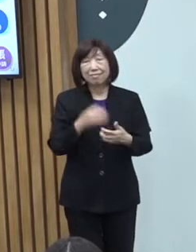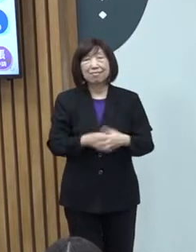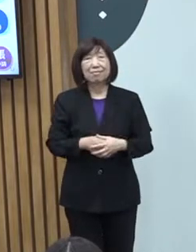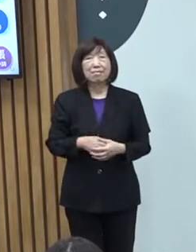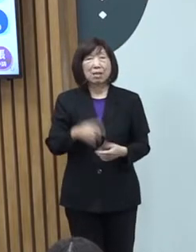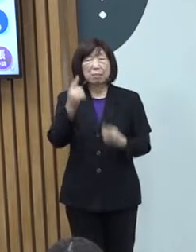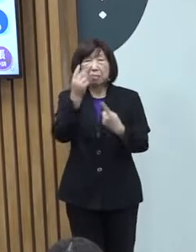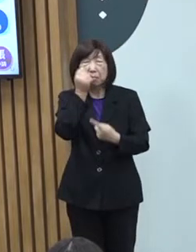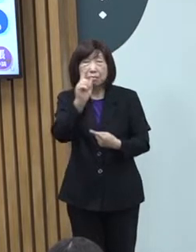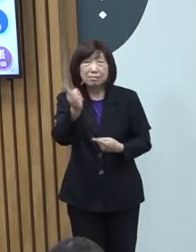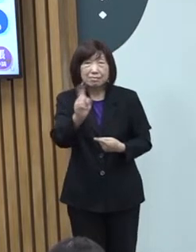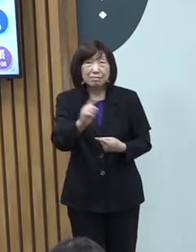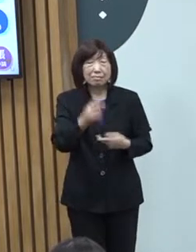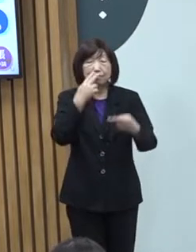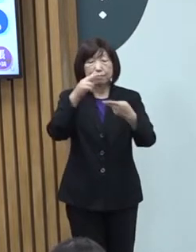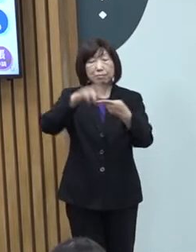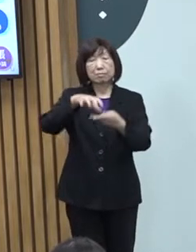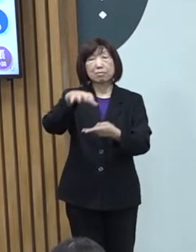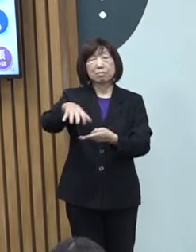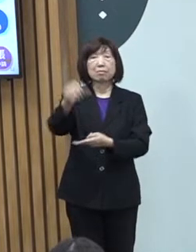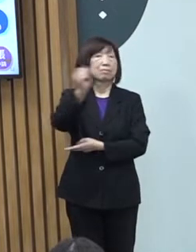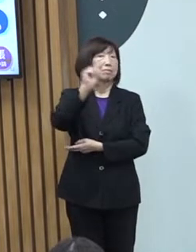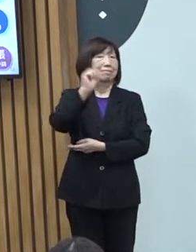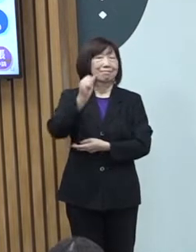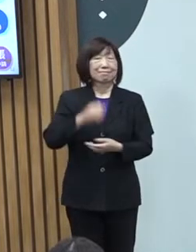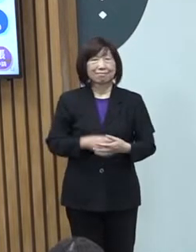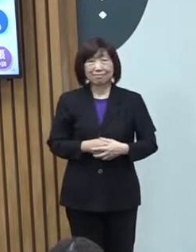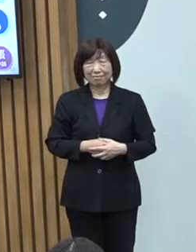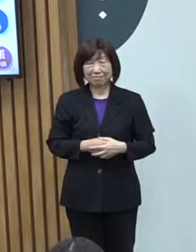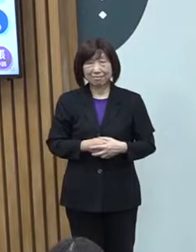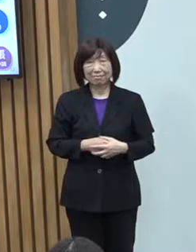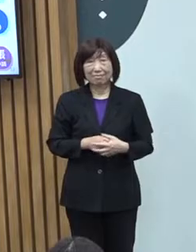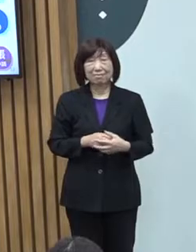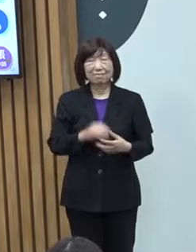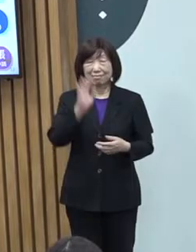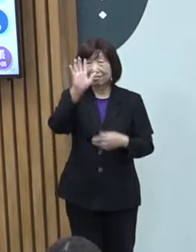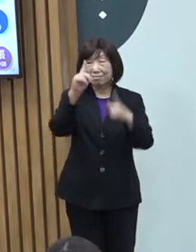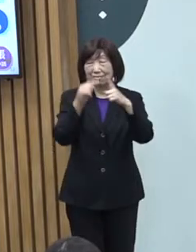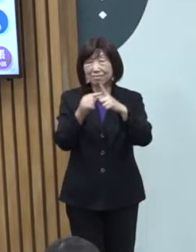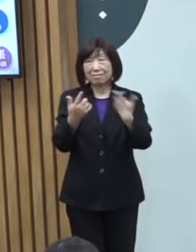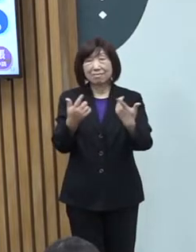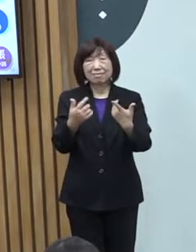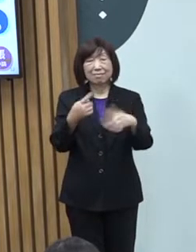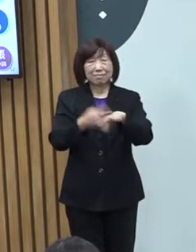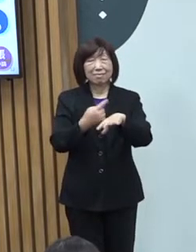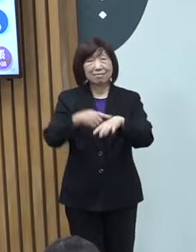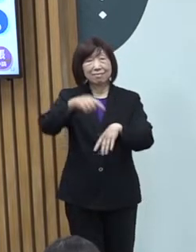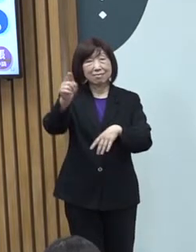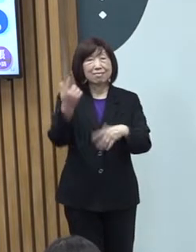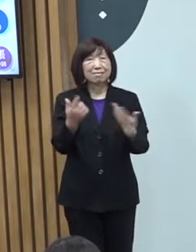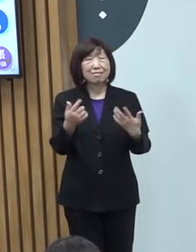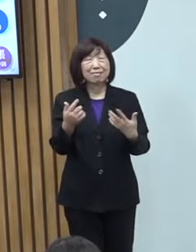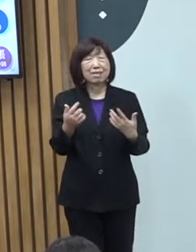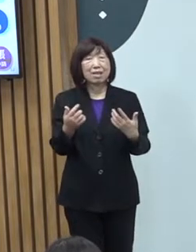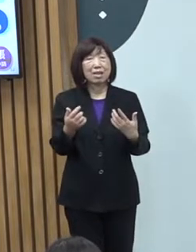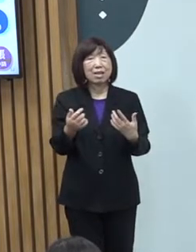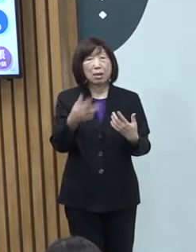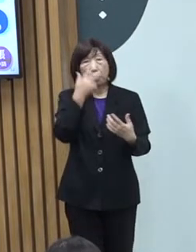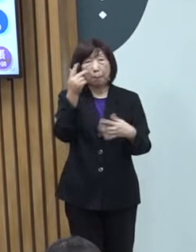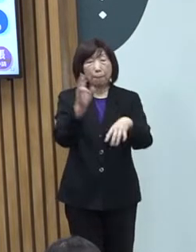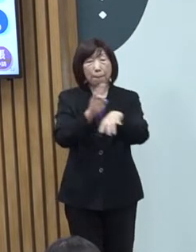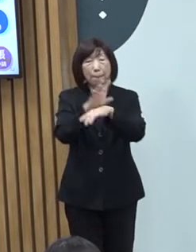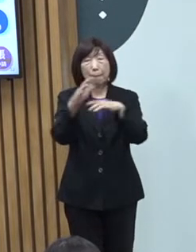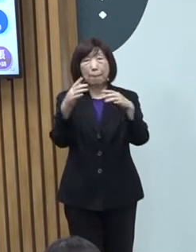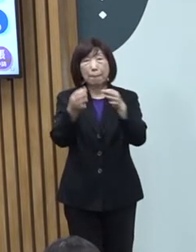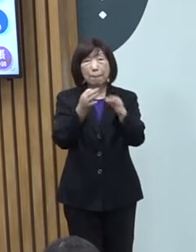是比较特别的是邮局是不代收税款的哈。那有一些人现在也很习惯到便利商店去缴税，